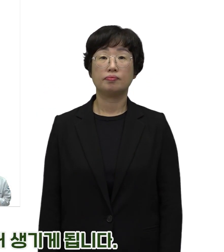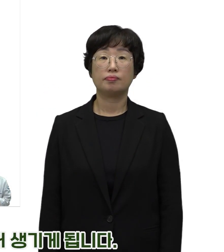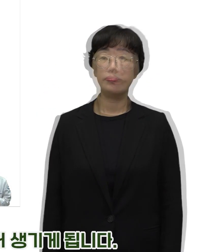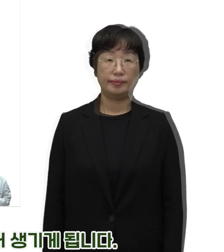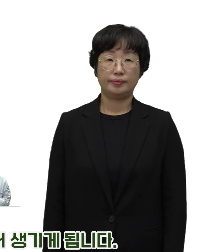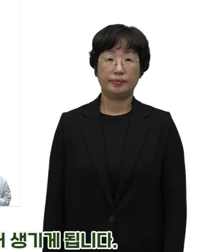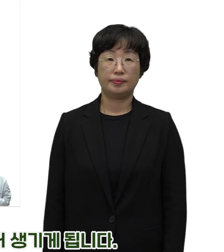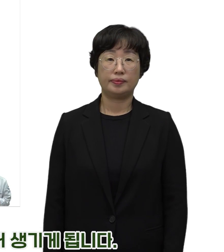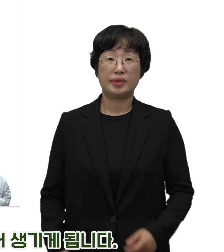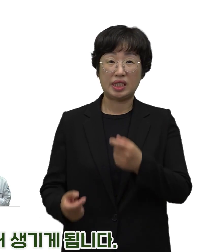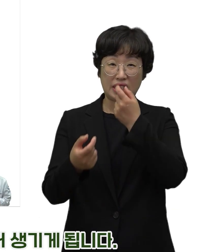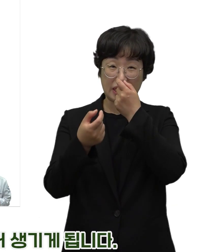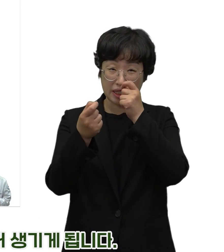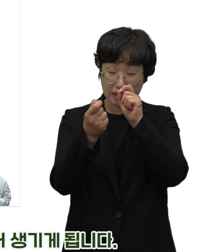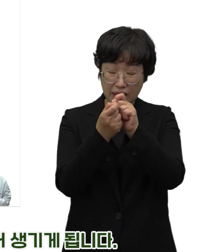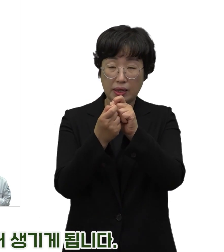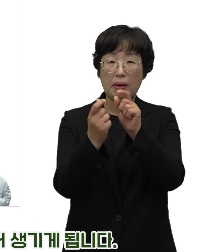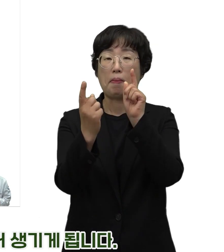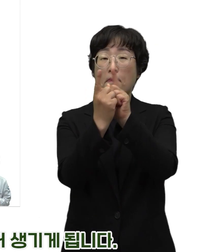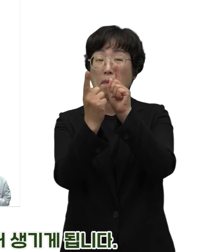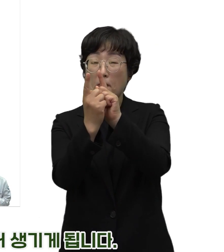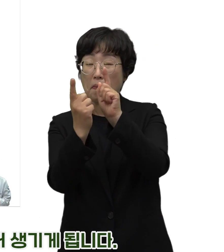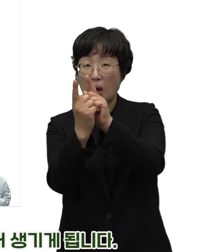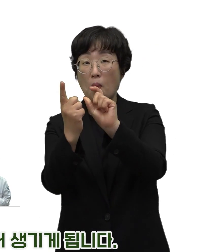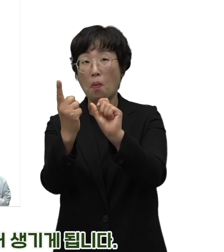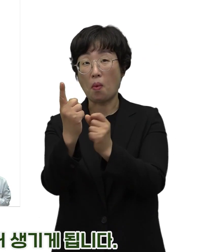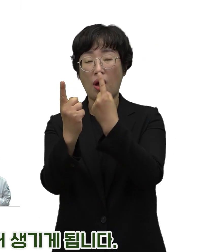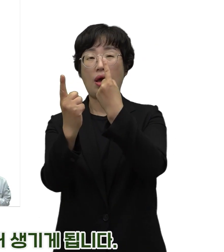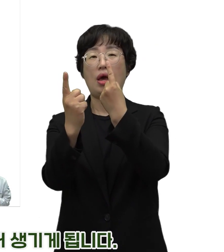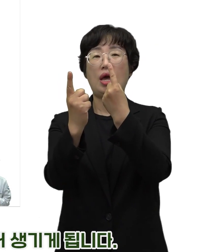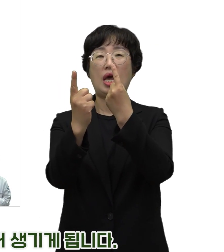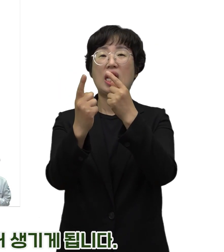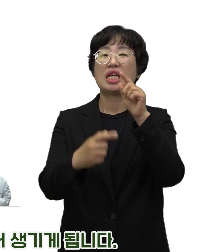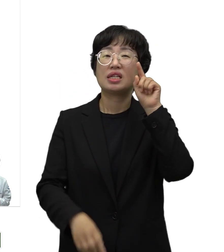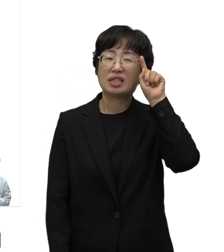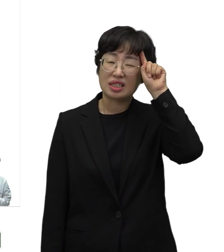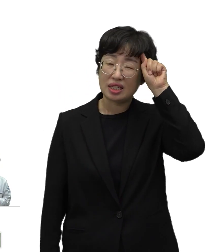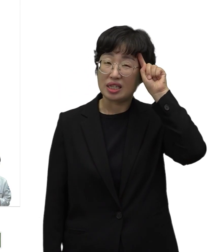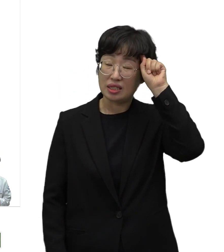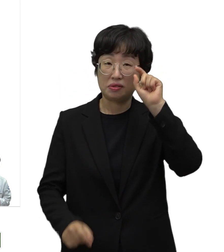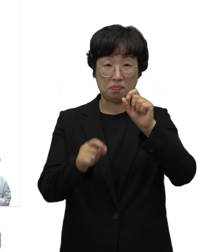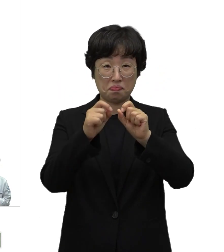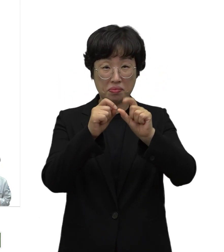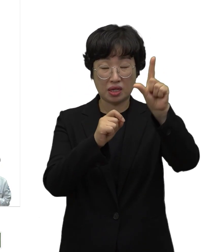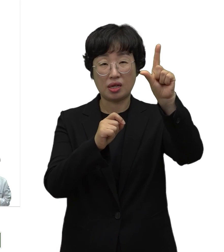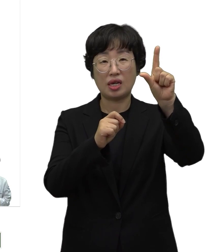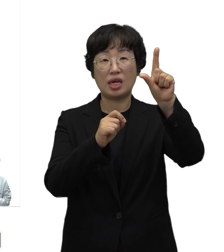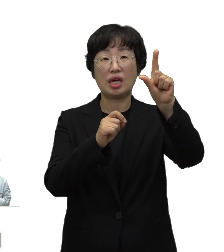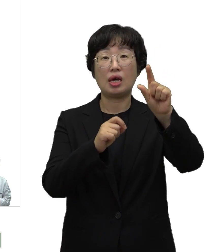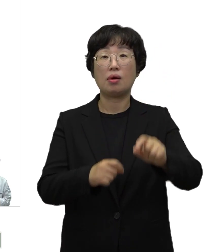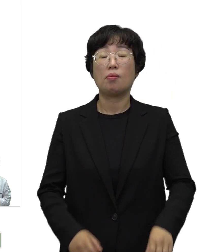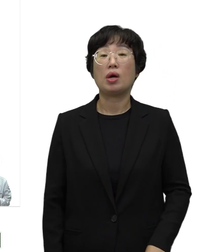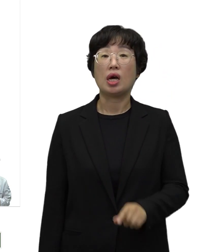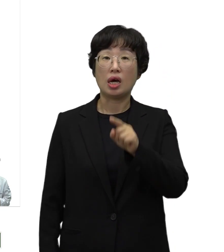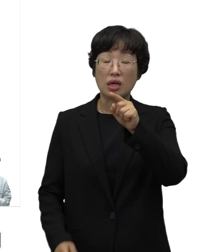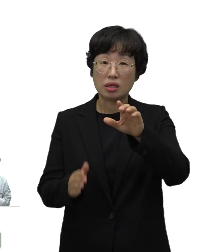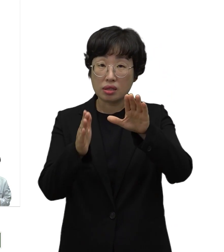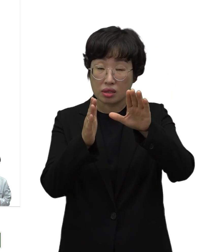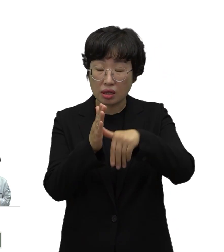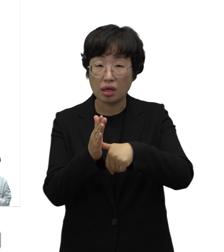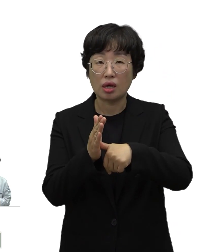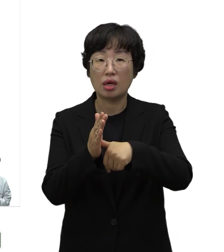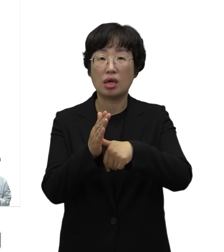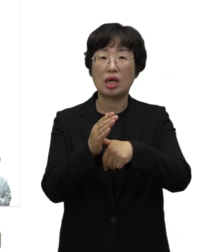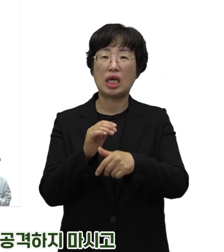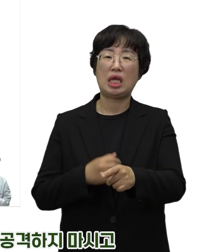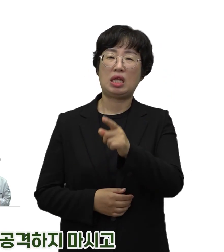스트레스는 대개 가족이나 가까운 지인으로부터 생기게 됩니다. 그래서 이런 경우에 내가